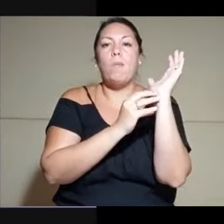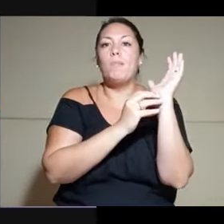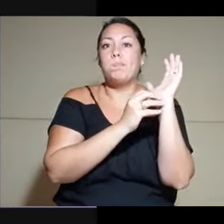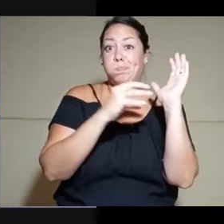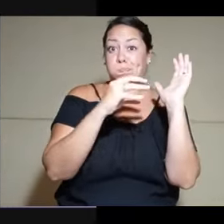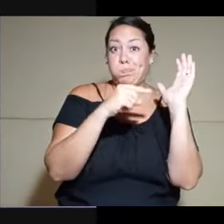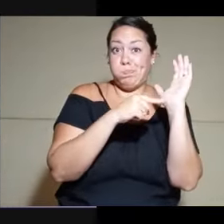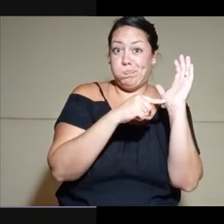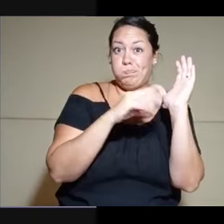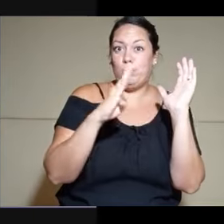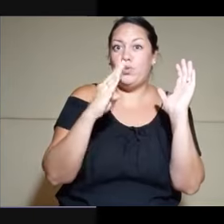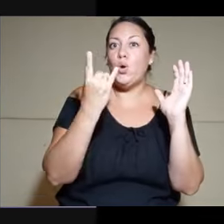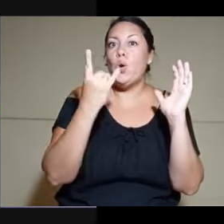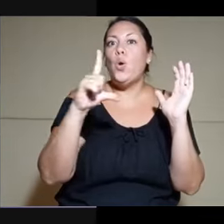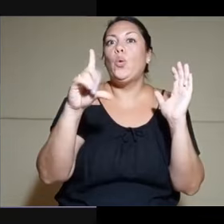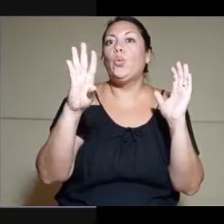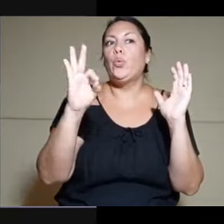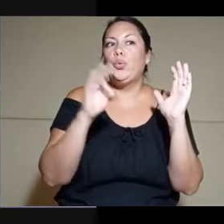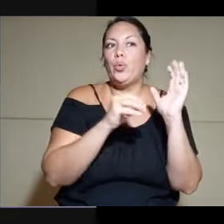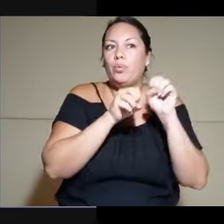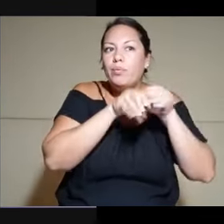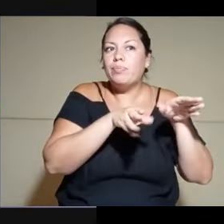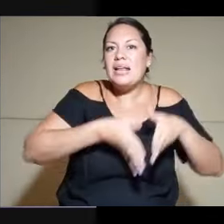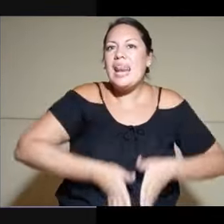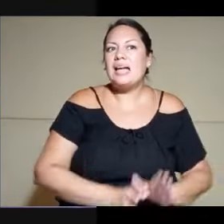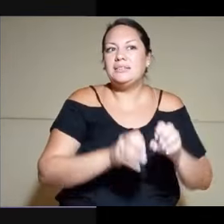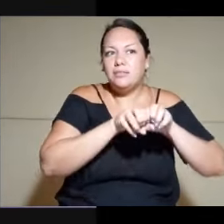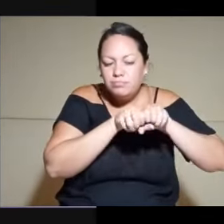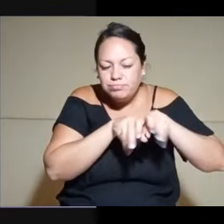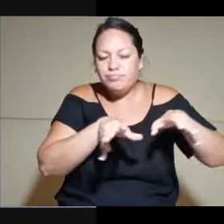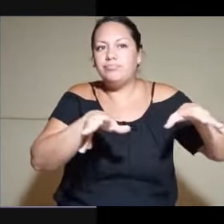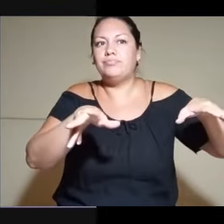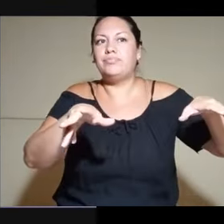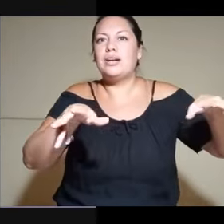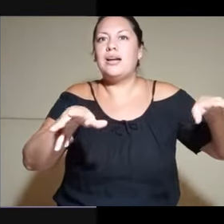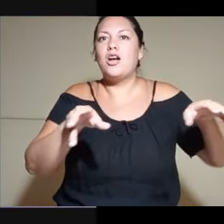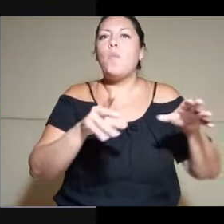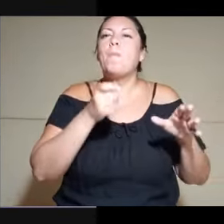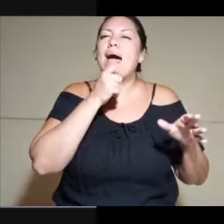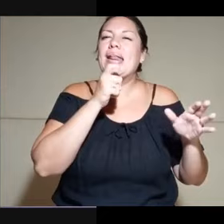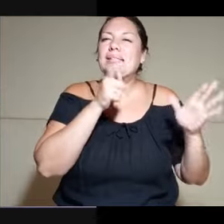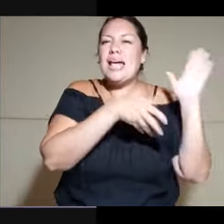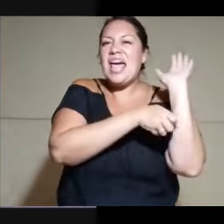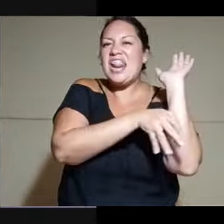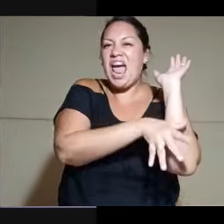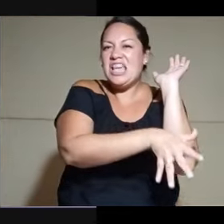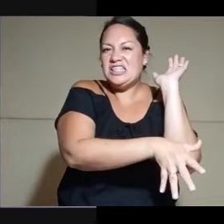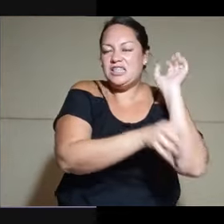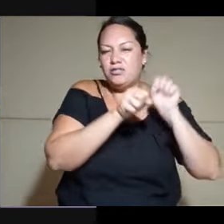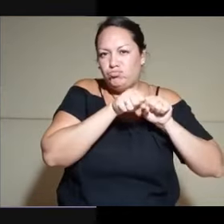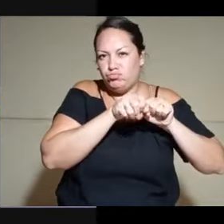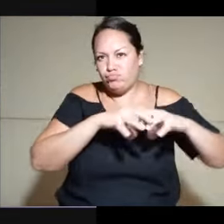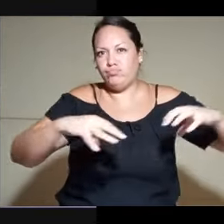acá. Entonces vamos con los dos primeros. Los dos primeros nacen del bulbo. Nacen en el bulbo raquídeo. Acá